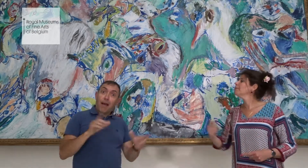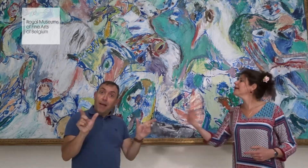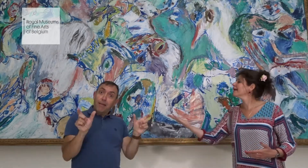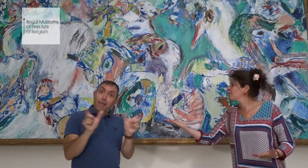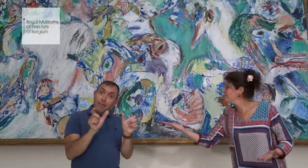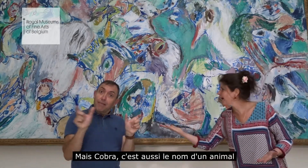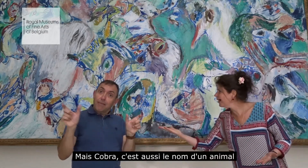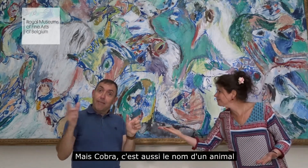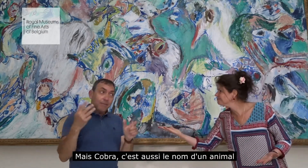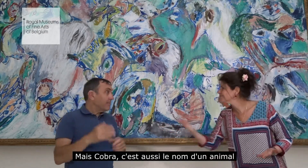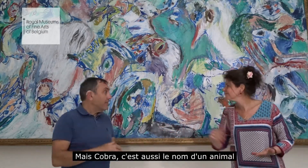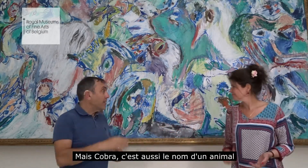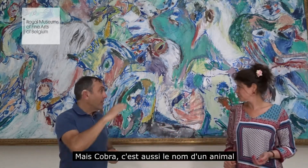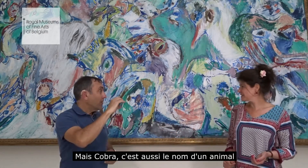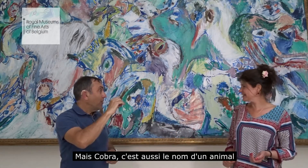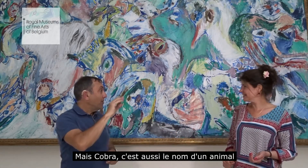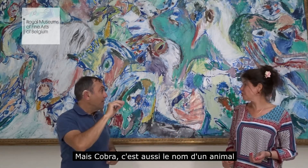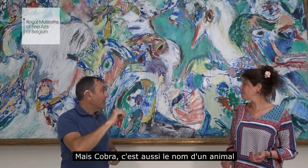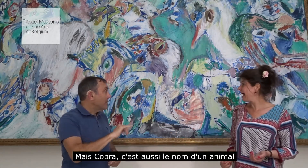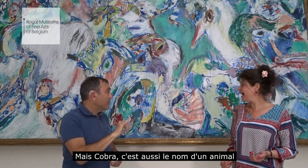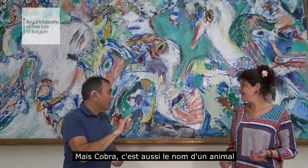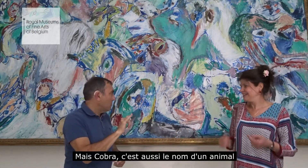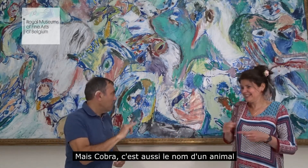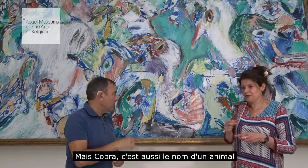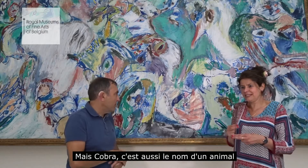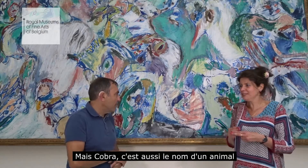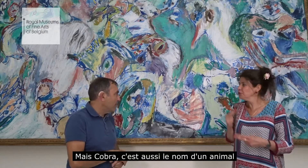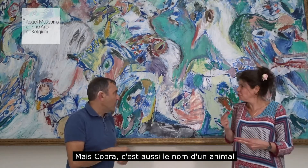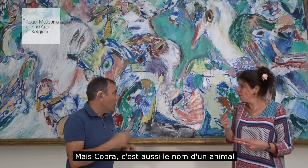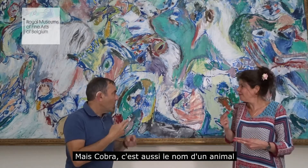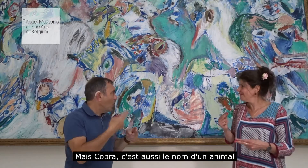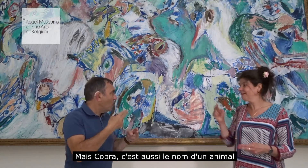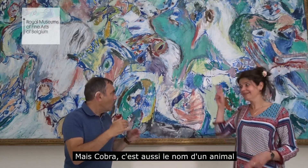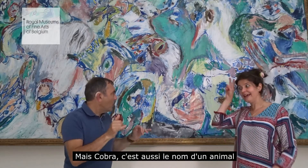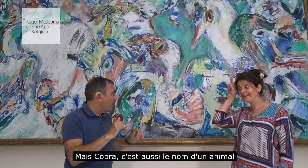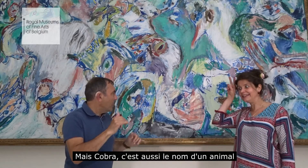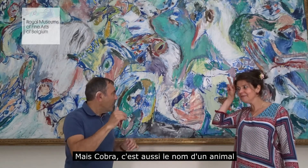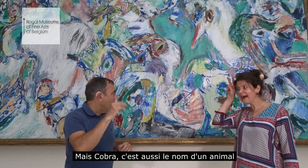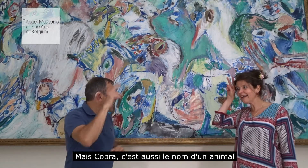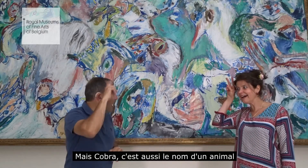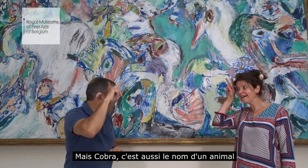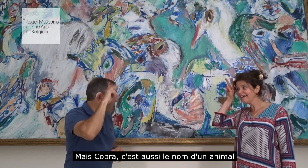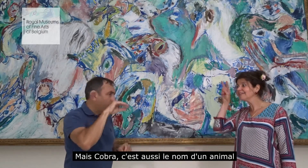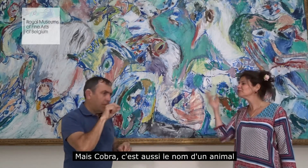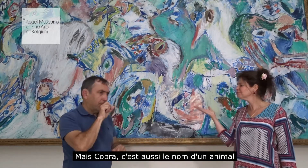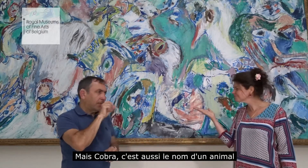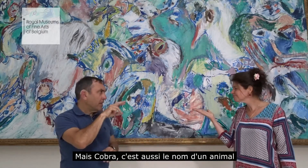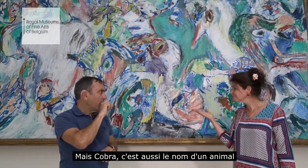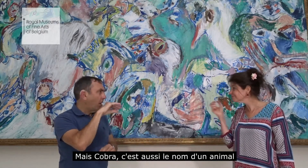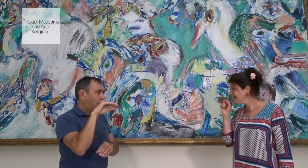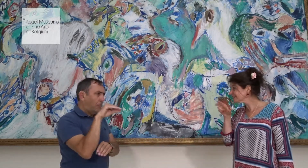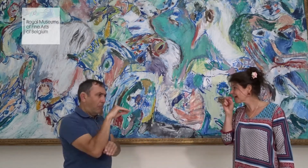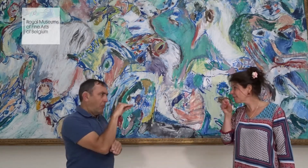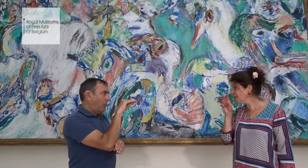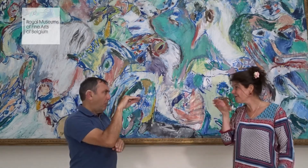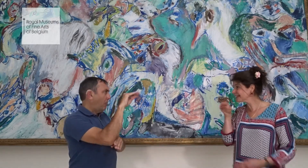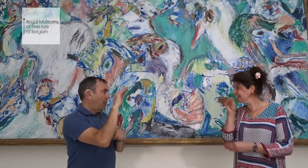Mais Cobra, José, Cobra, c'est aussi le nom d'un animal. D'un serpent,